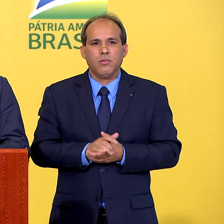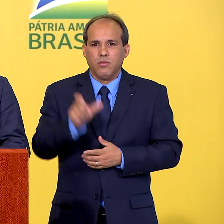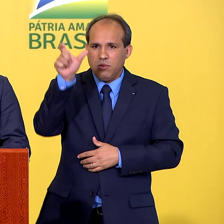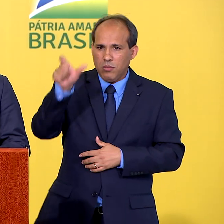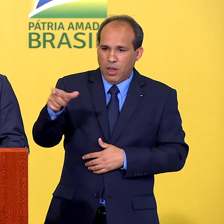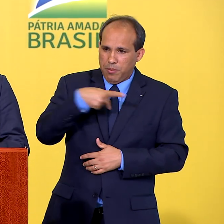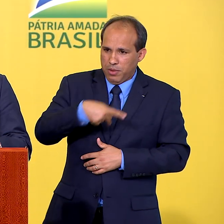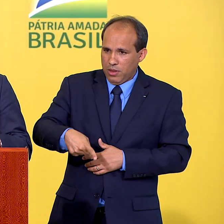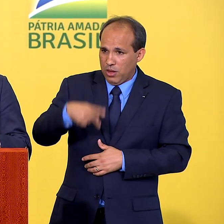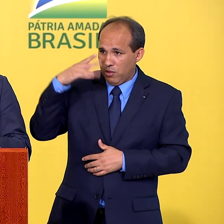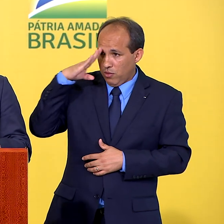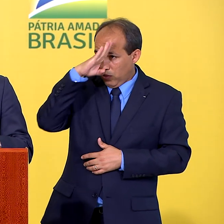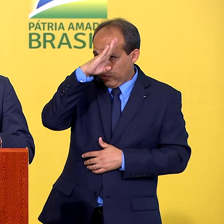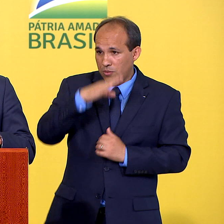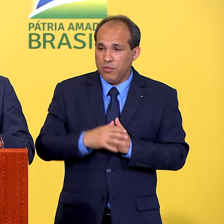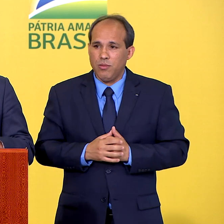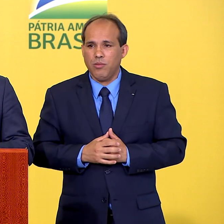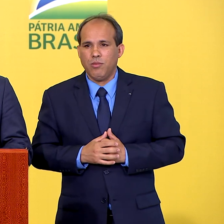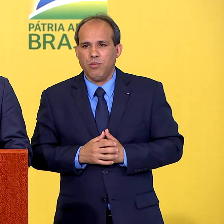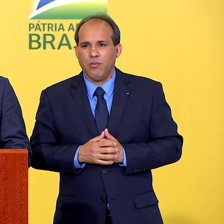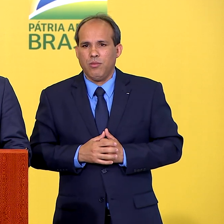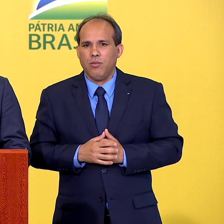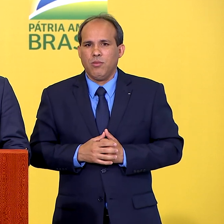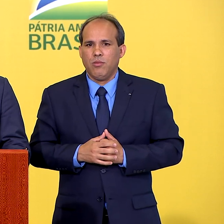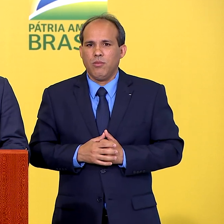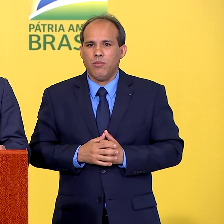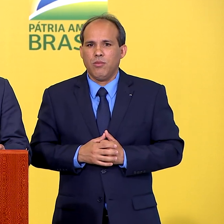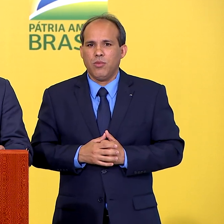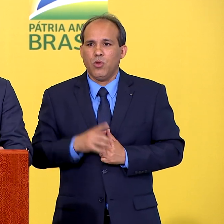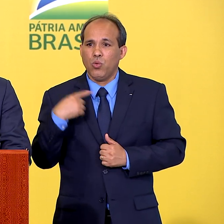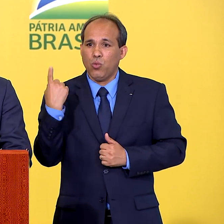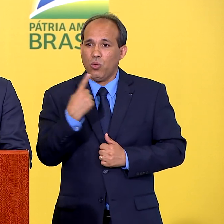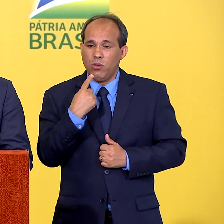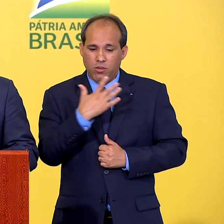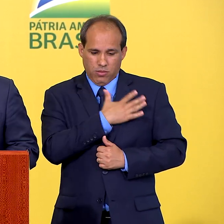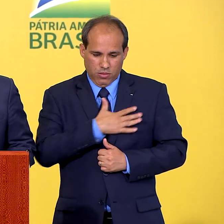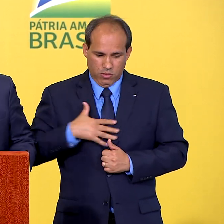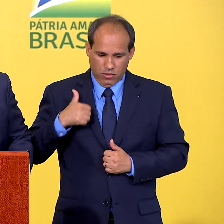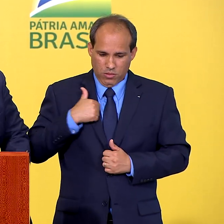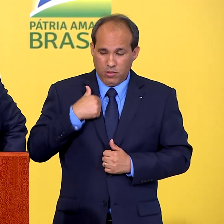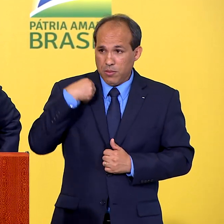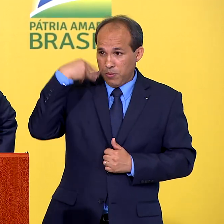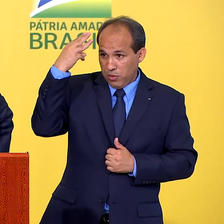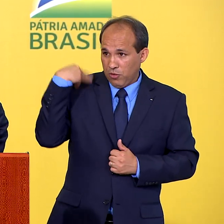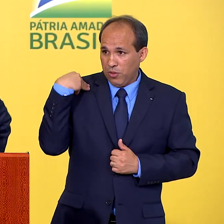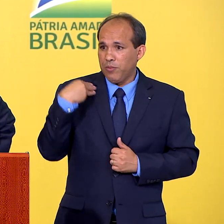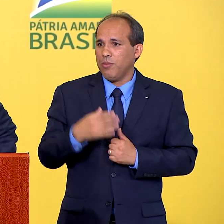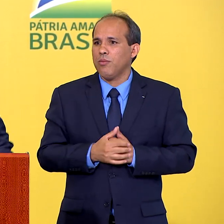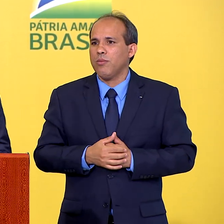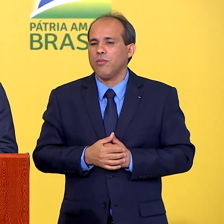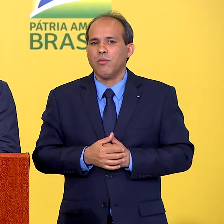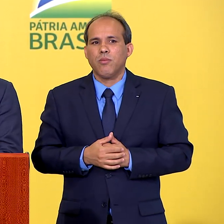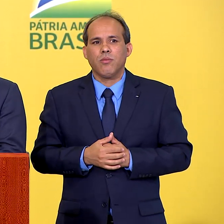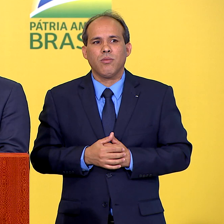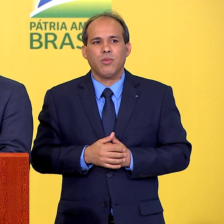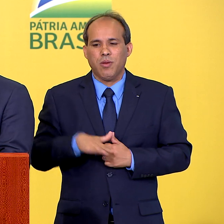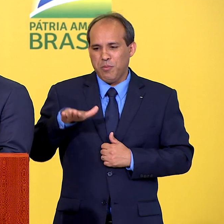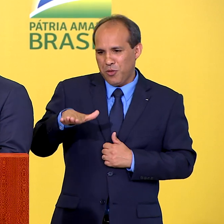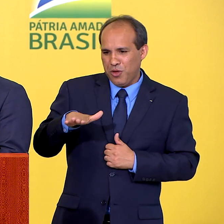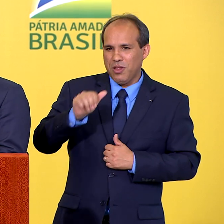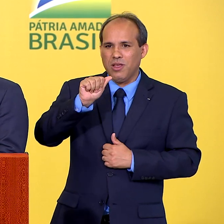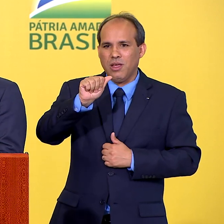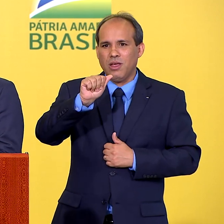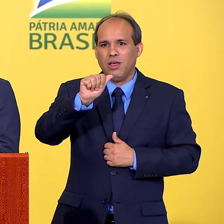Presidente Jair Bolsonaro, nossa primeira-dama Michele, pequena Alice,